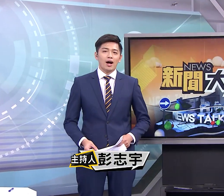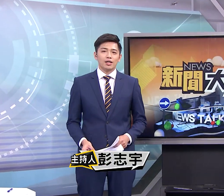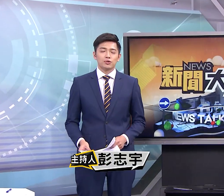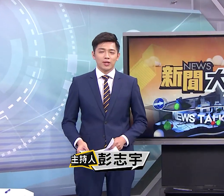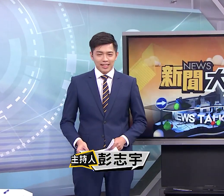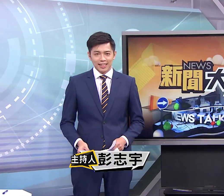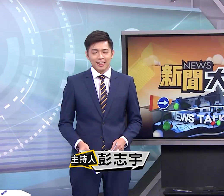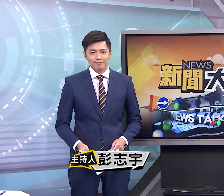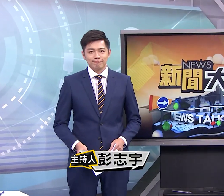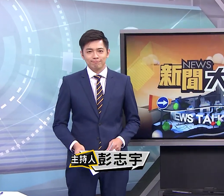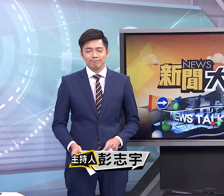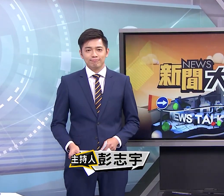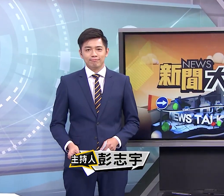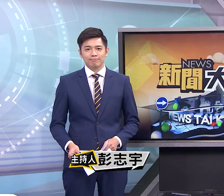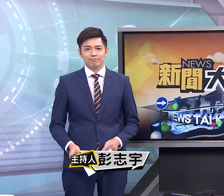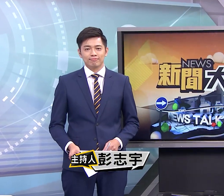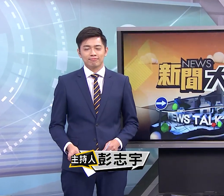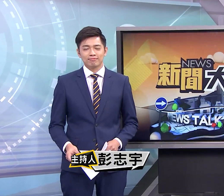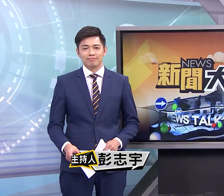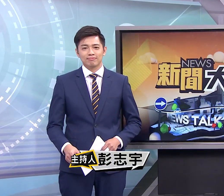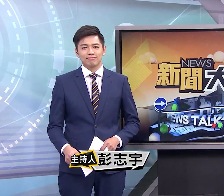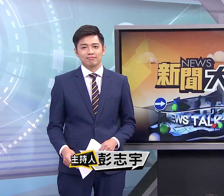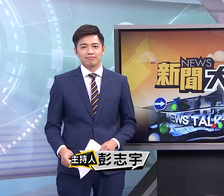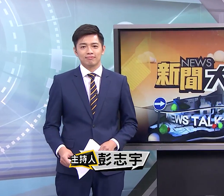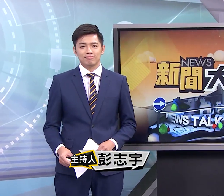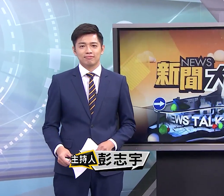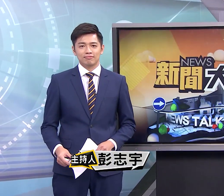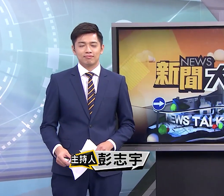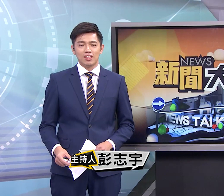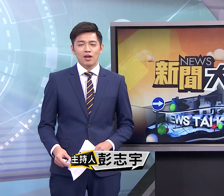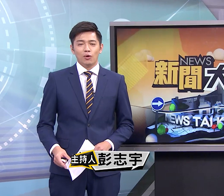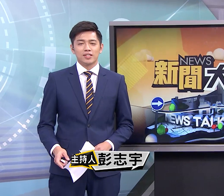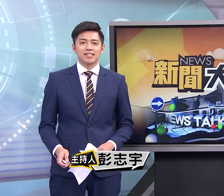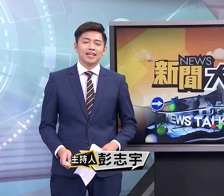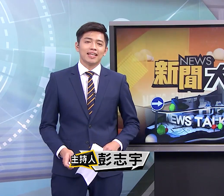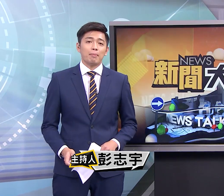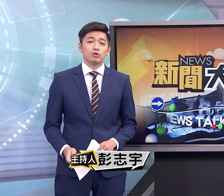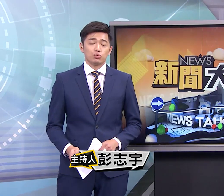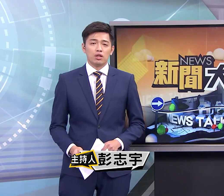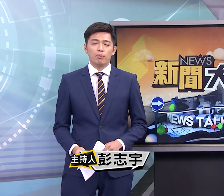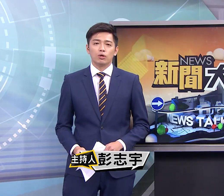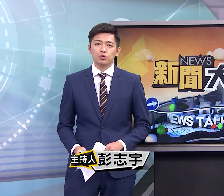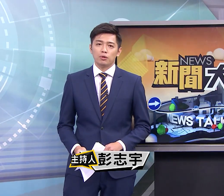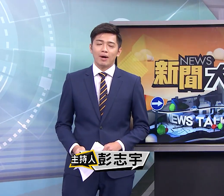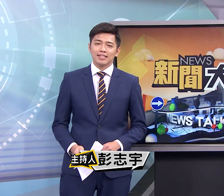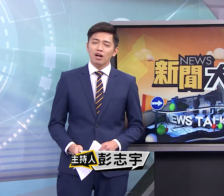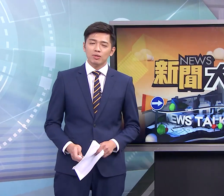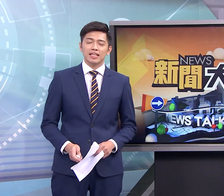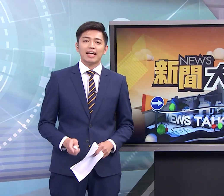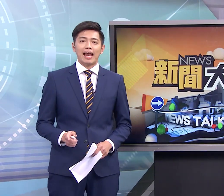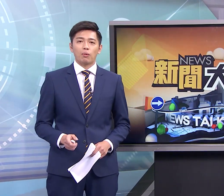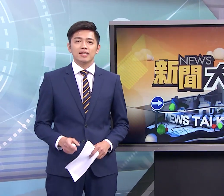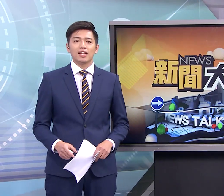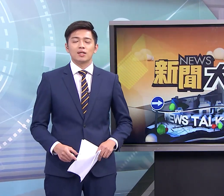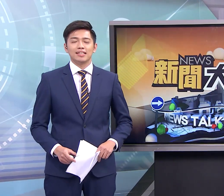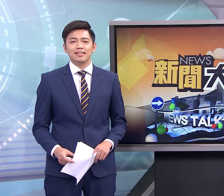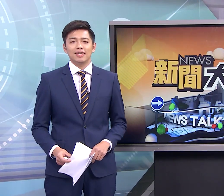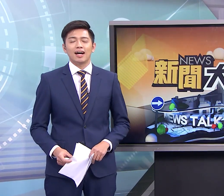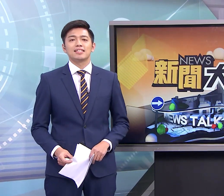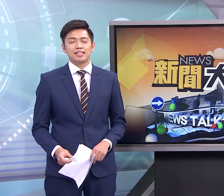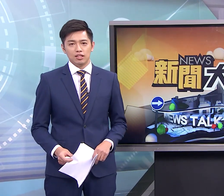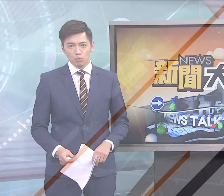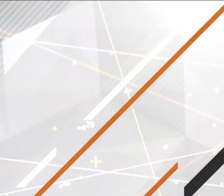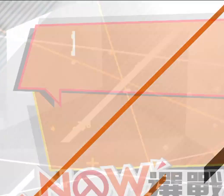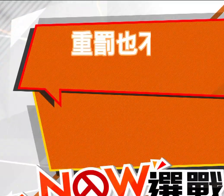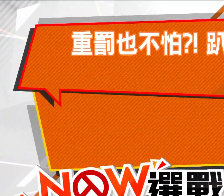用你听得懂的话说给你听。 欢迎收看新闻大白话，我是陈向如， 我是今天的代班主持人彭俊。马上我们先带来关心到今